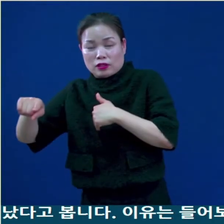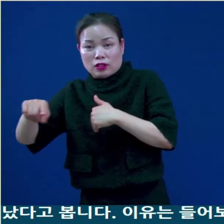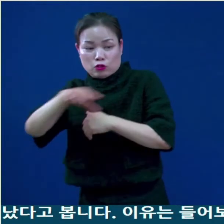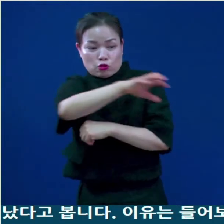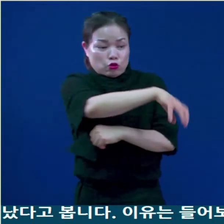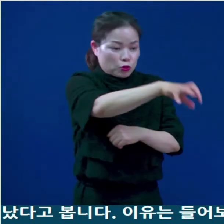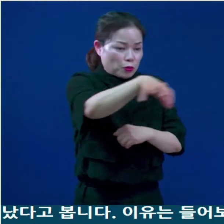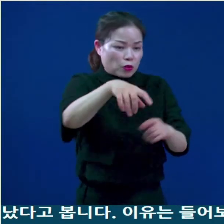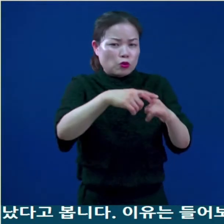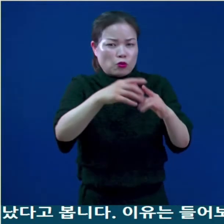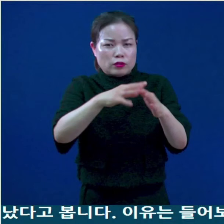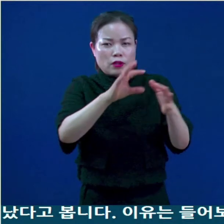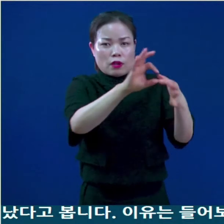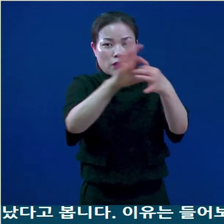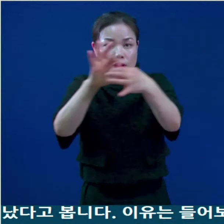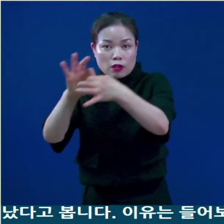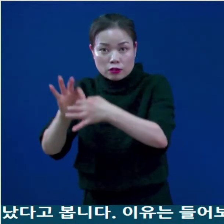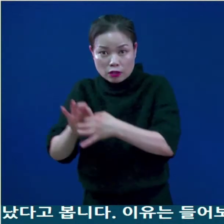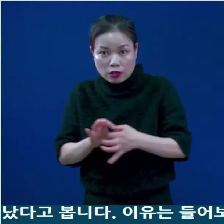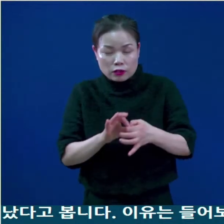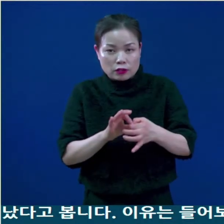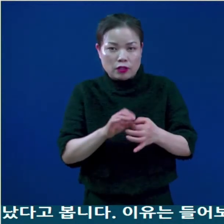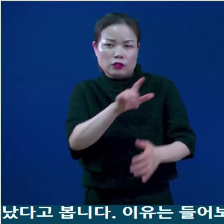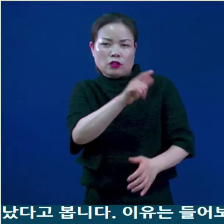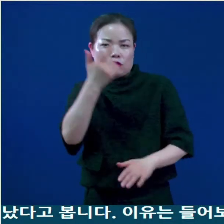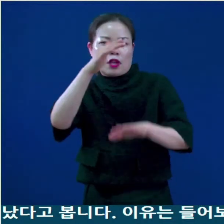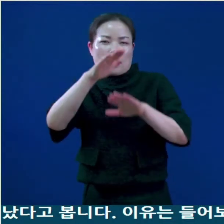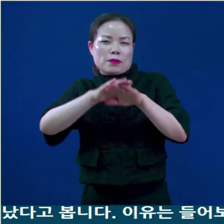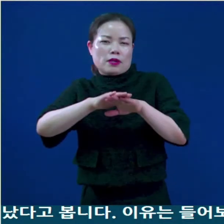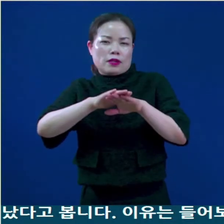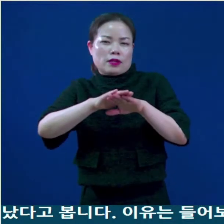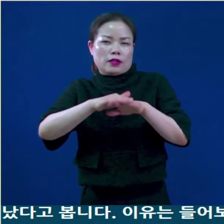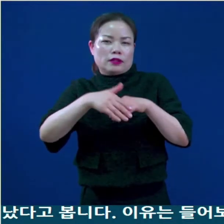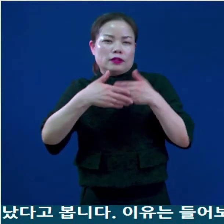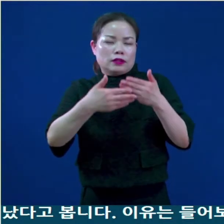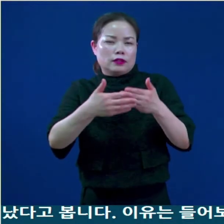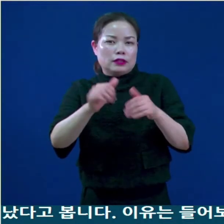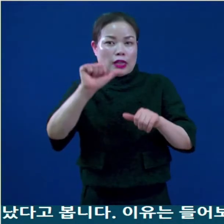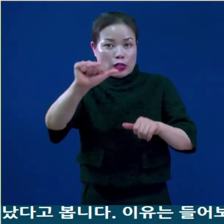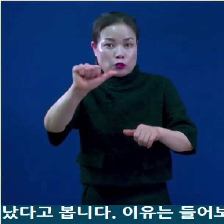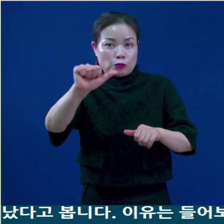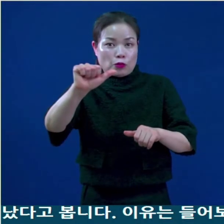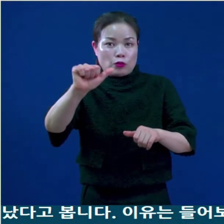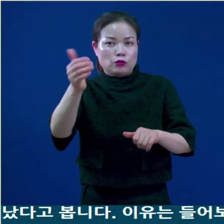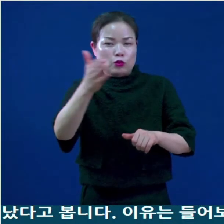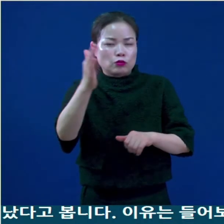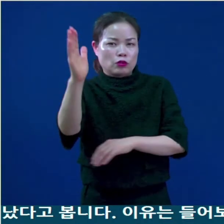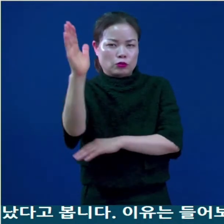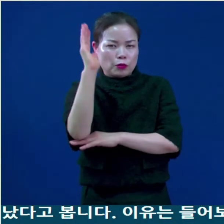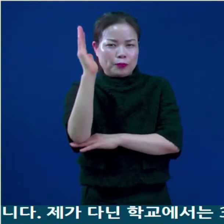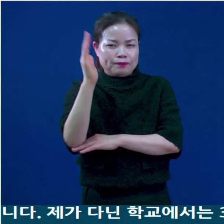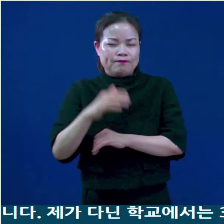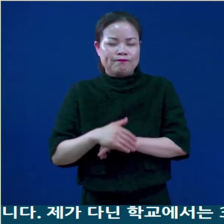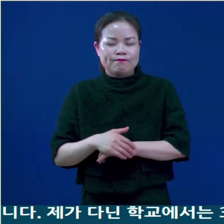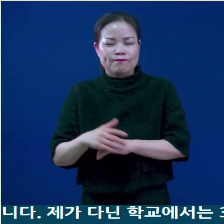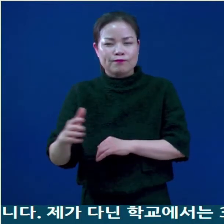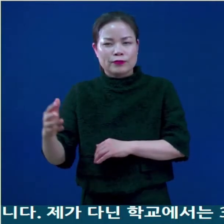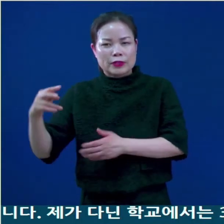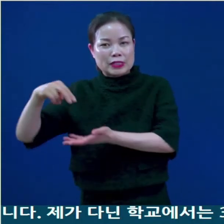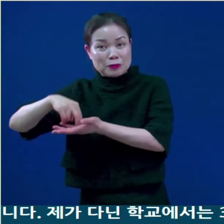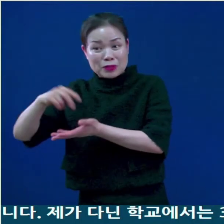주변에 있는 교회들하고 연결해주면 저녁 예배 가서 주로 설교를 합니다. 5번을 꼭 해야 돼요. 저희들은 죽을